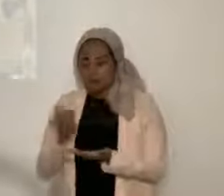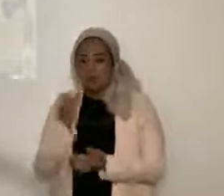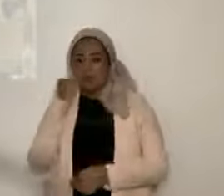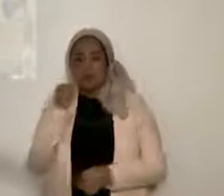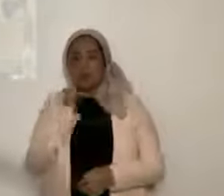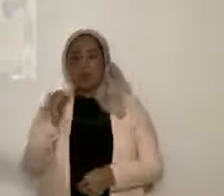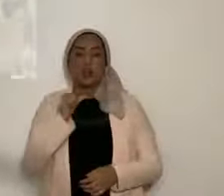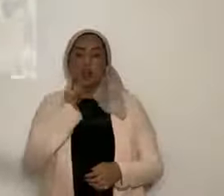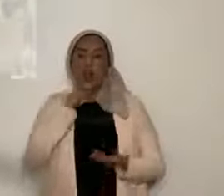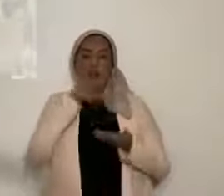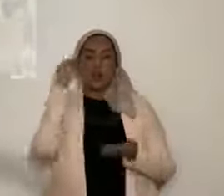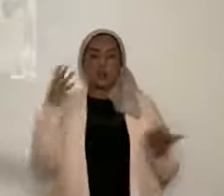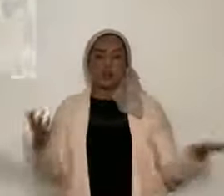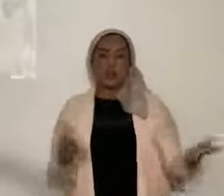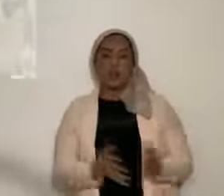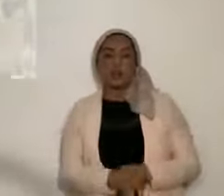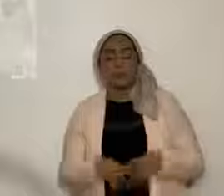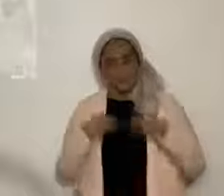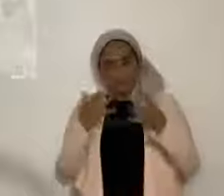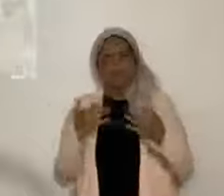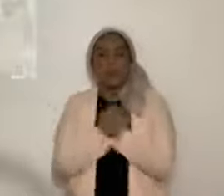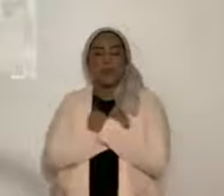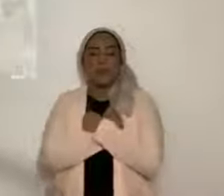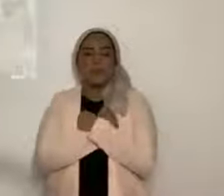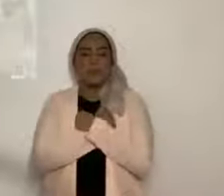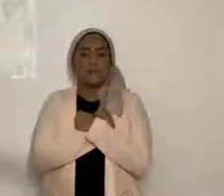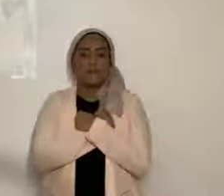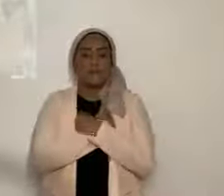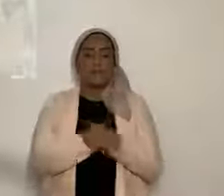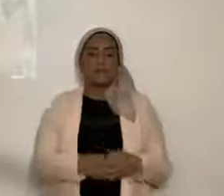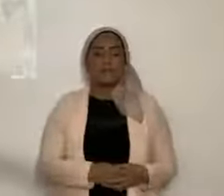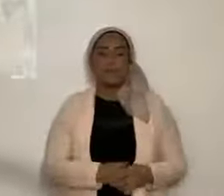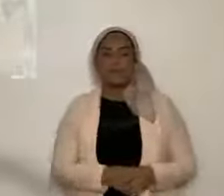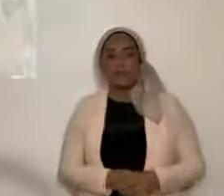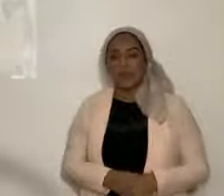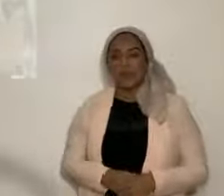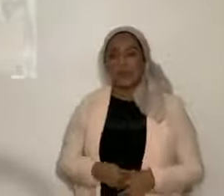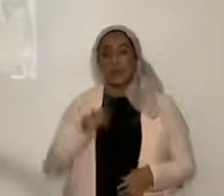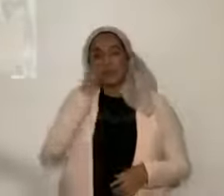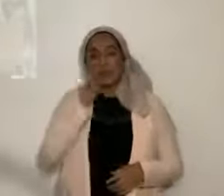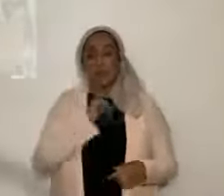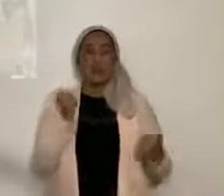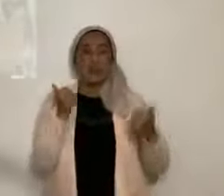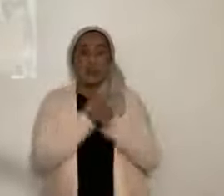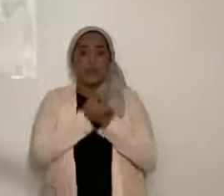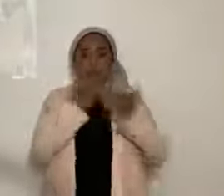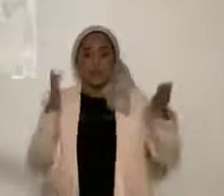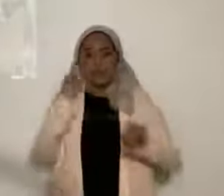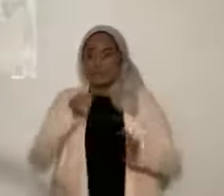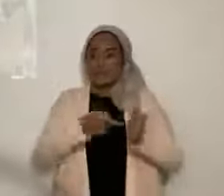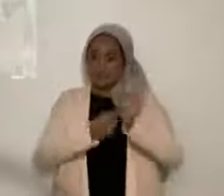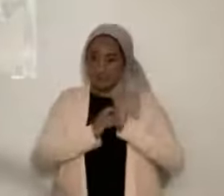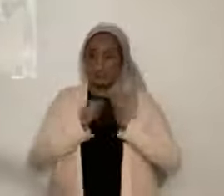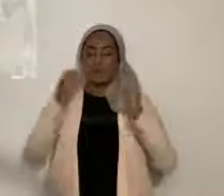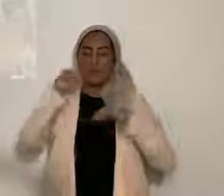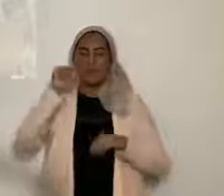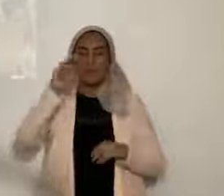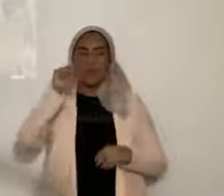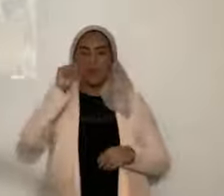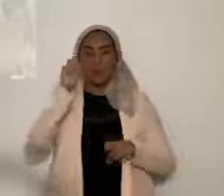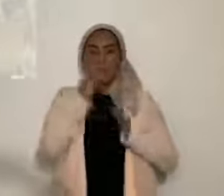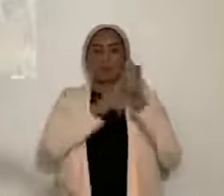aprender. Sí, se los digo con todo amor, pero con toda autoridad. Porque te amo, te exijo. Hechos